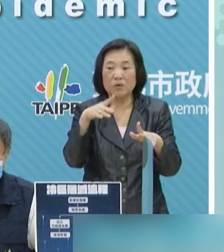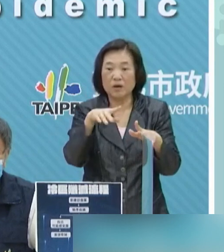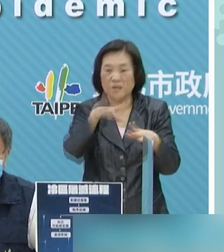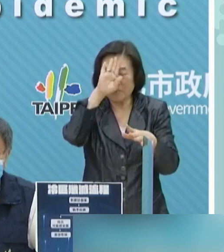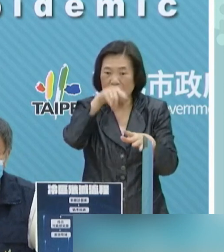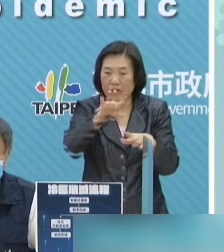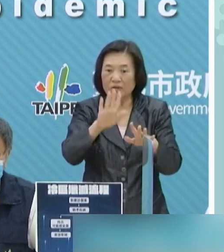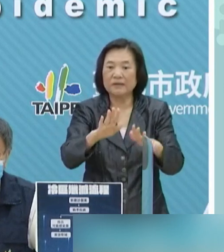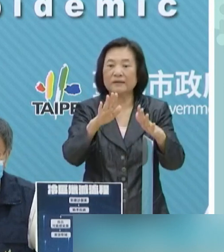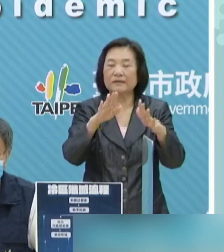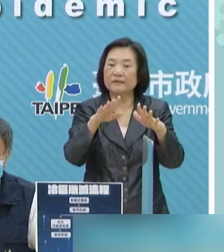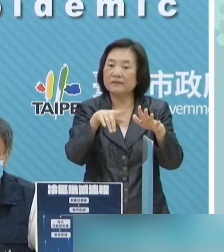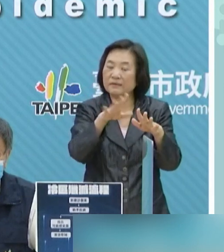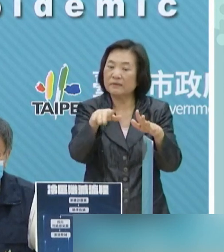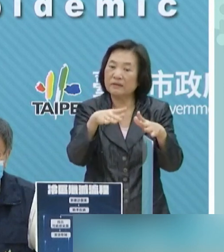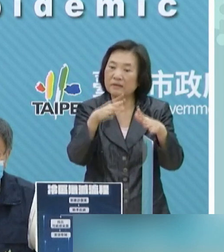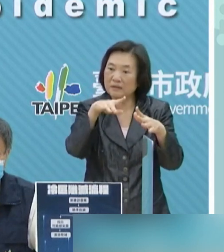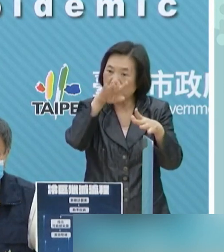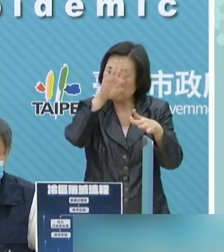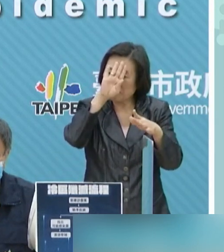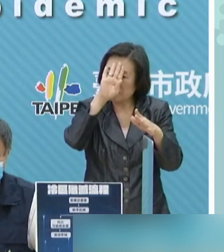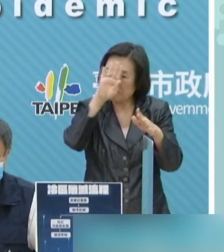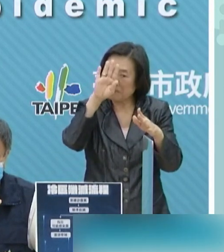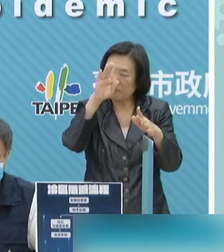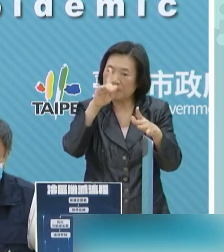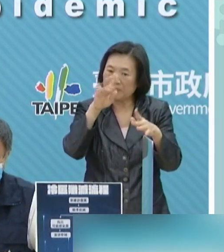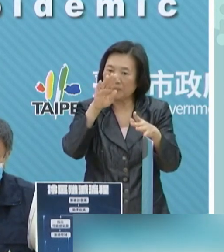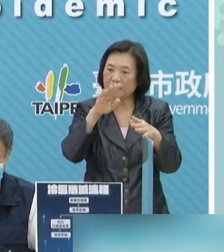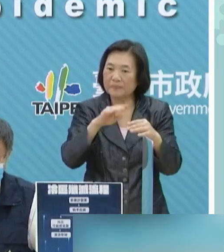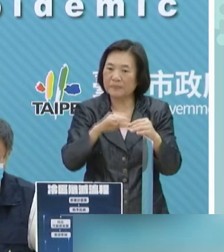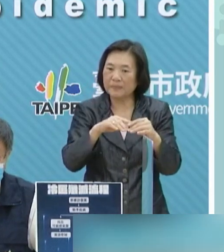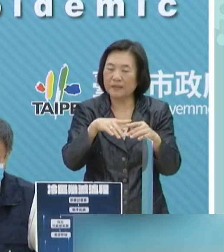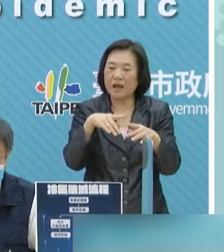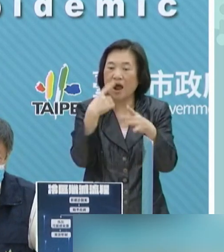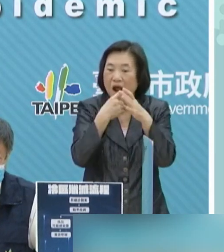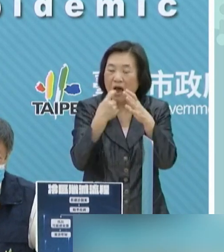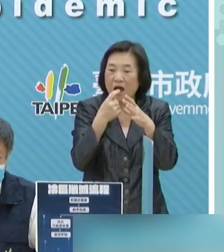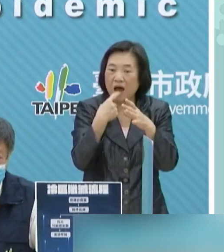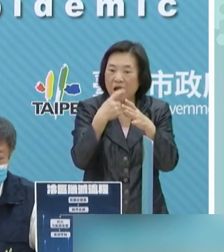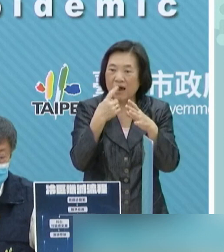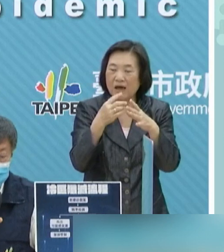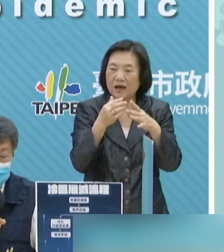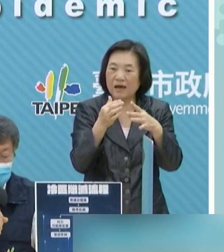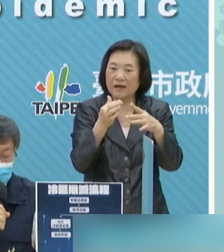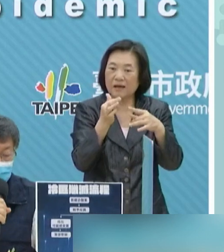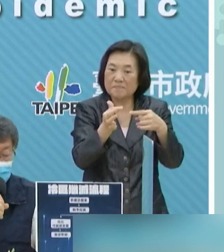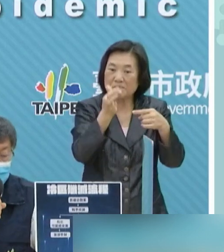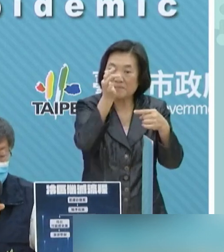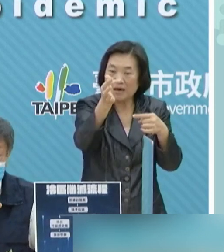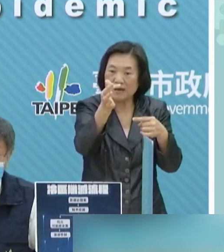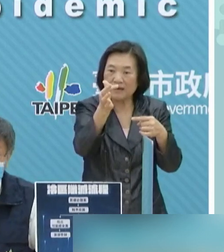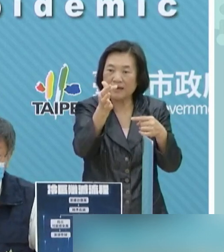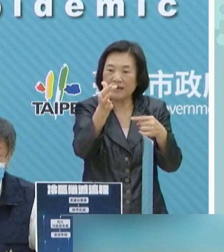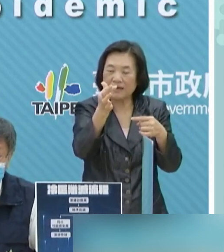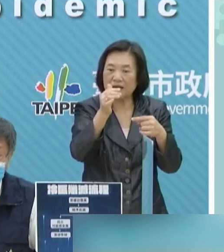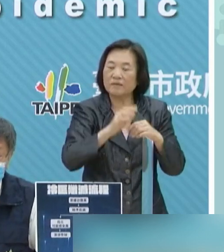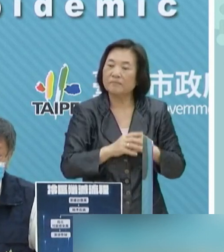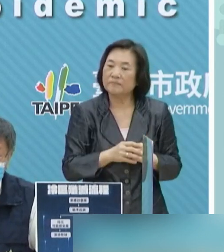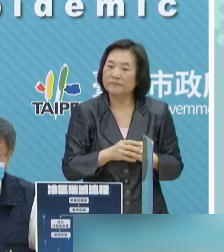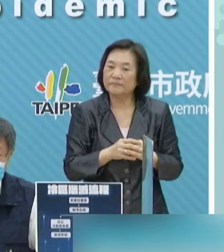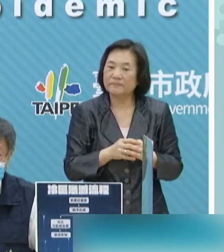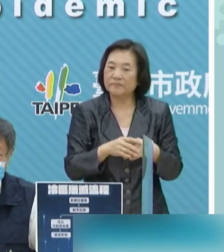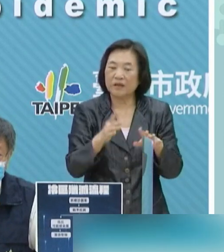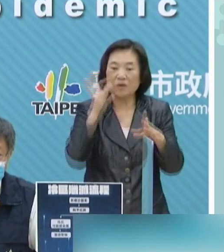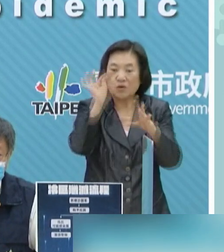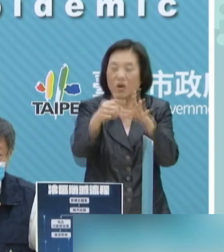筛检的，你知道吗？通常如果是第一圈，你知道很密切接触，达到那个居家隔离的标准，哦，那当然要居